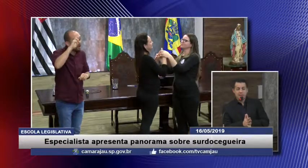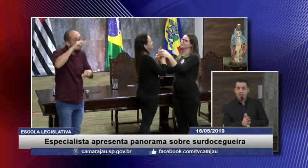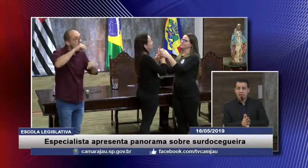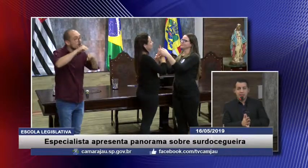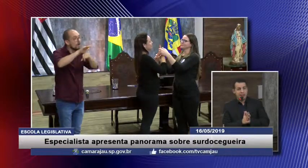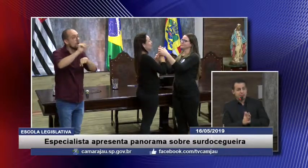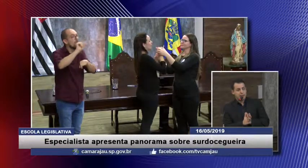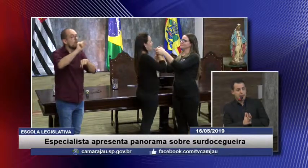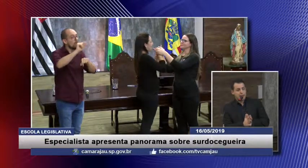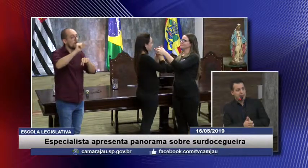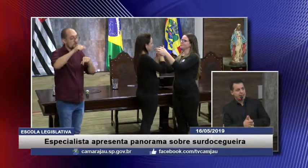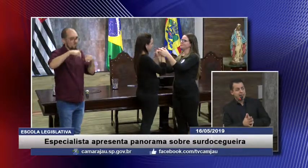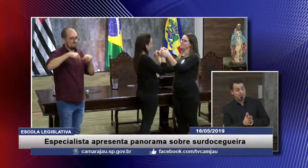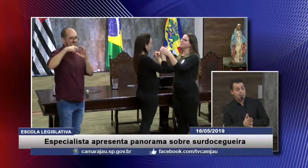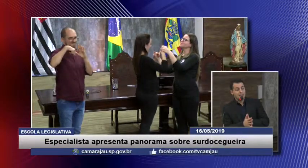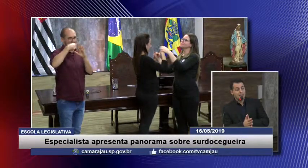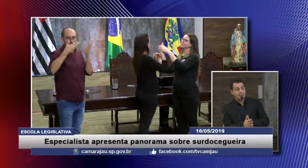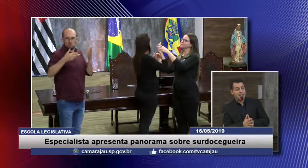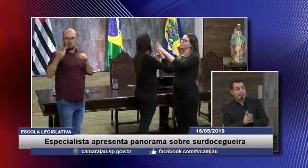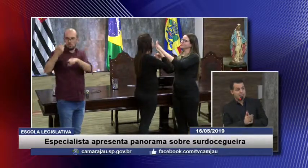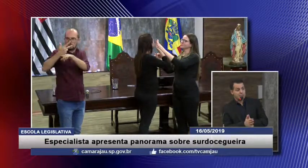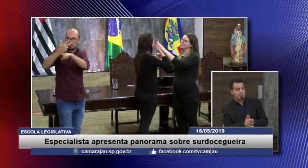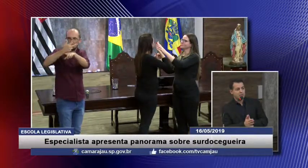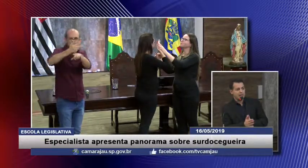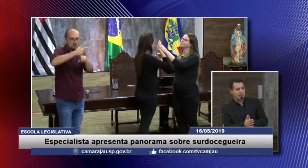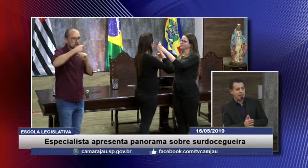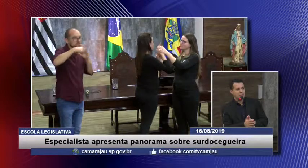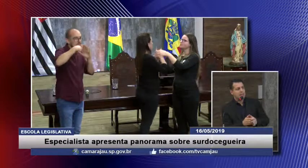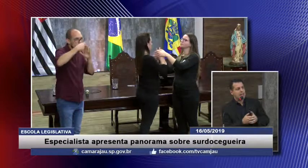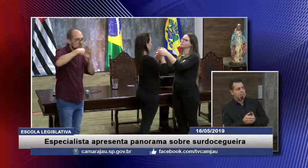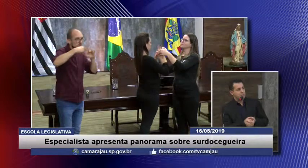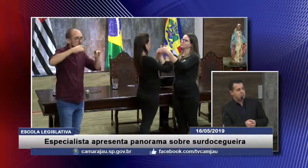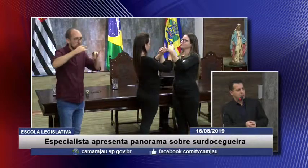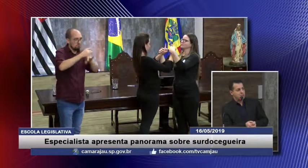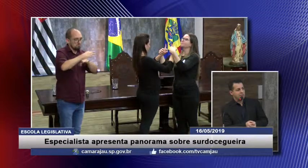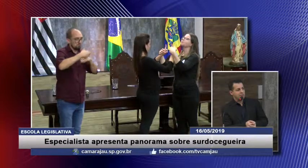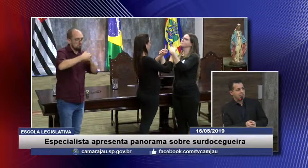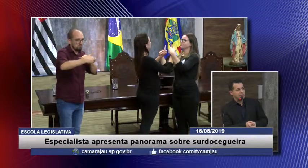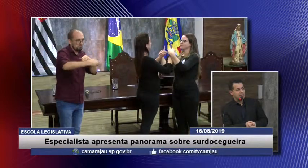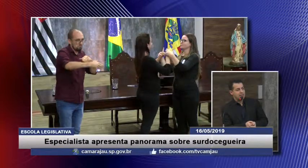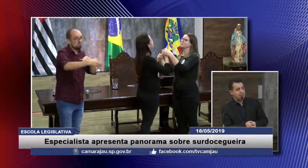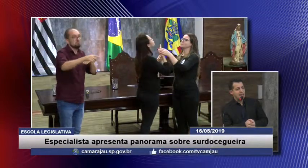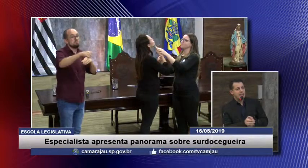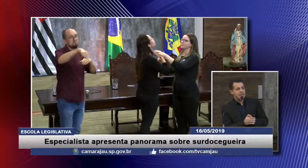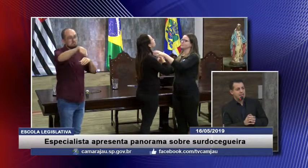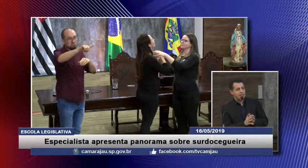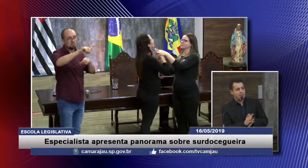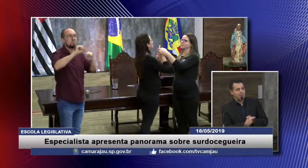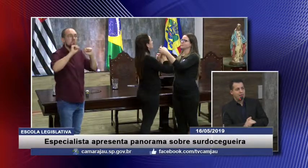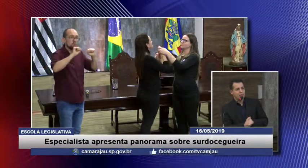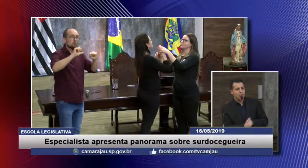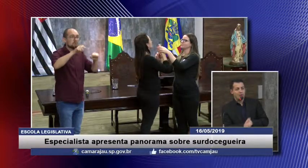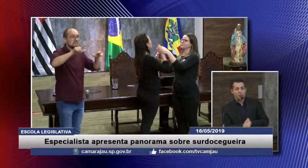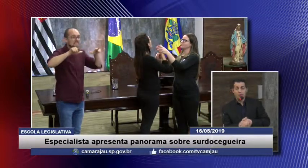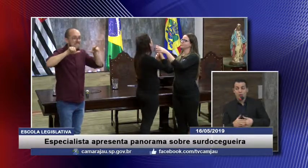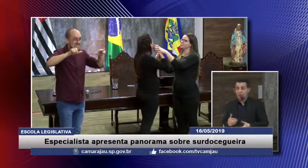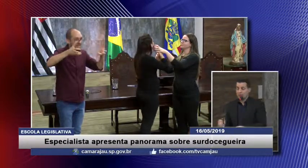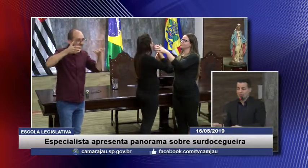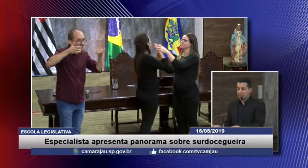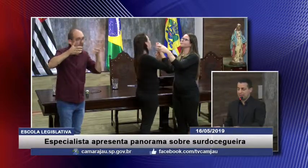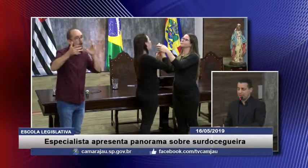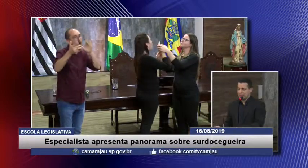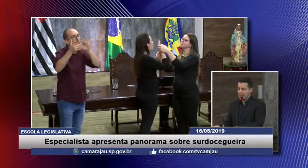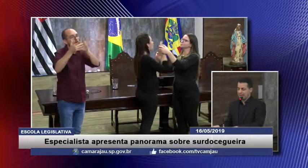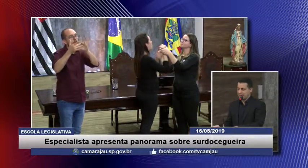presentes que esta palestra rende certificado. As pessoas que tiverem interesse, elas devem entrar em contato com